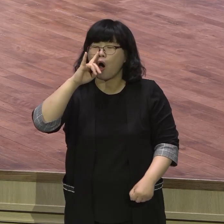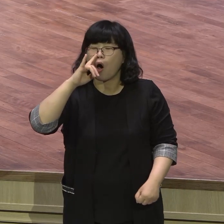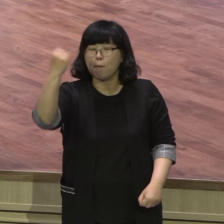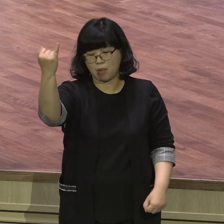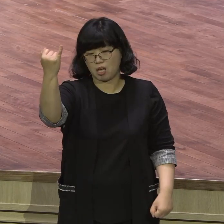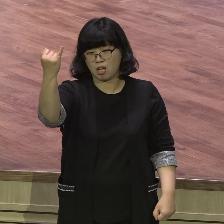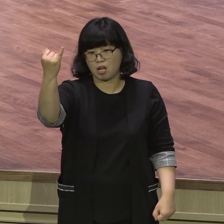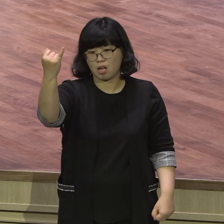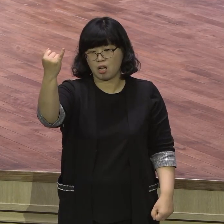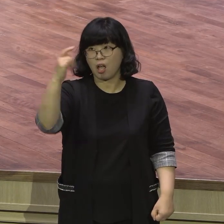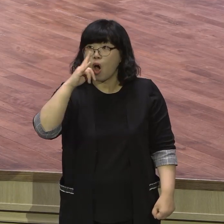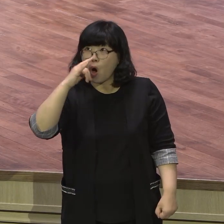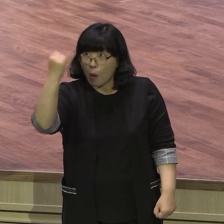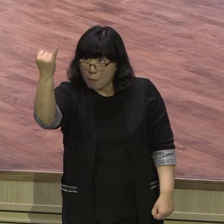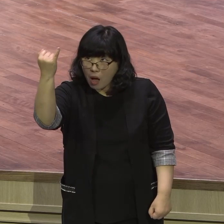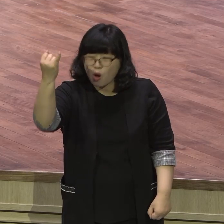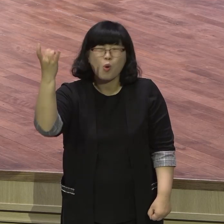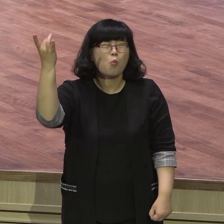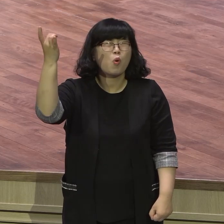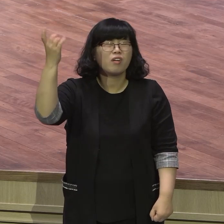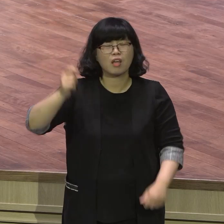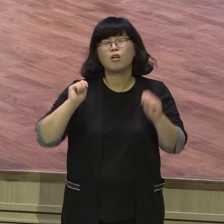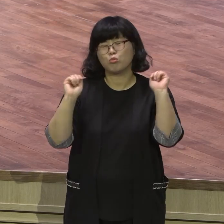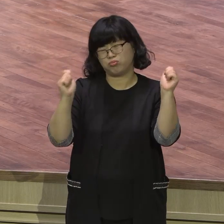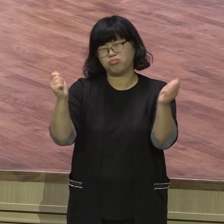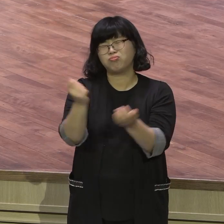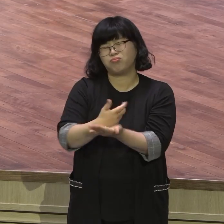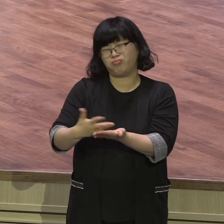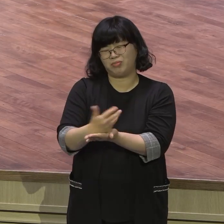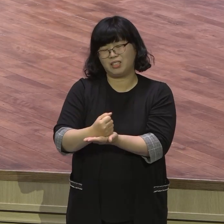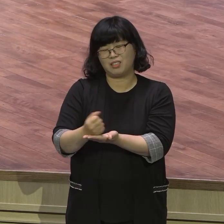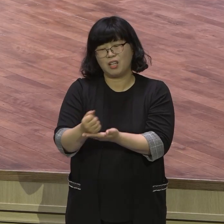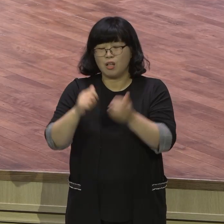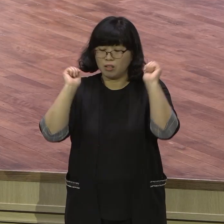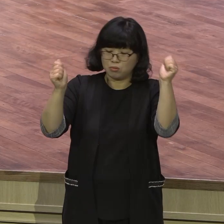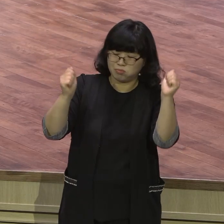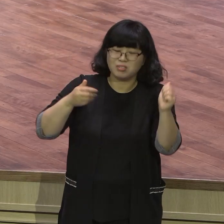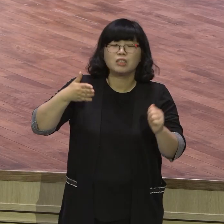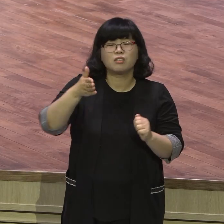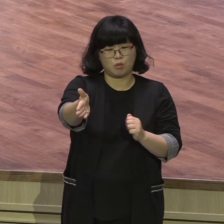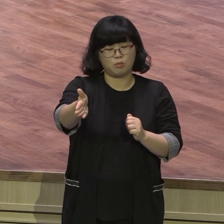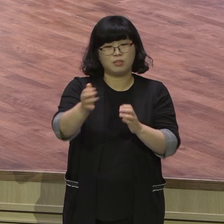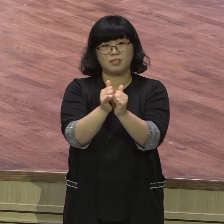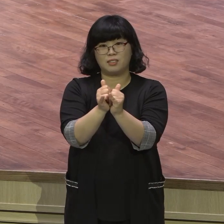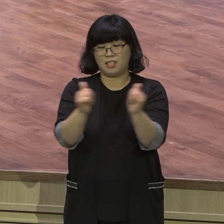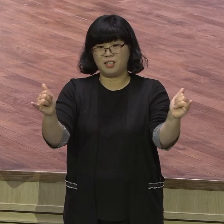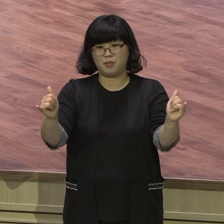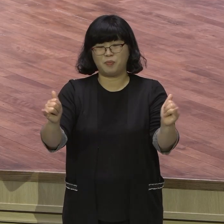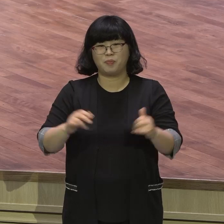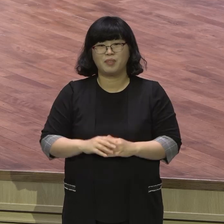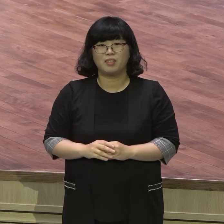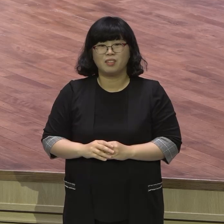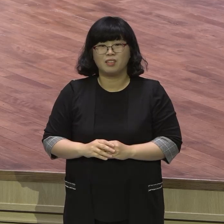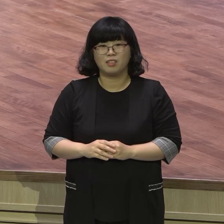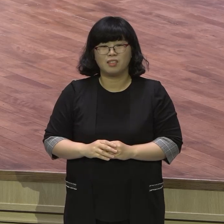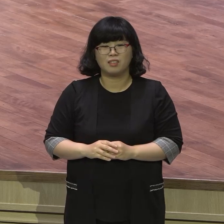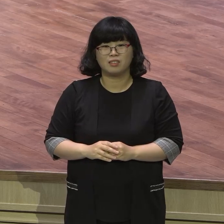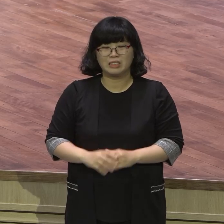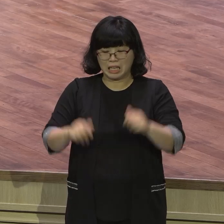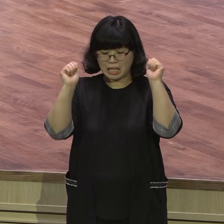더 기가 막힌 것 외교부 문화재청에서 후원하고 KB